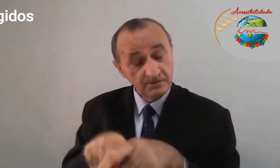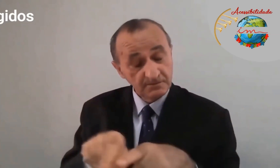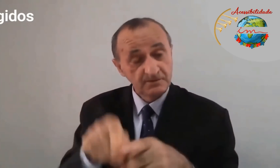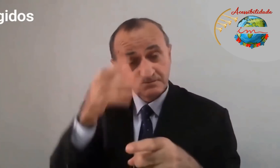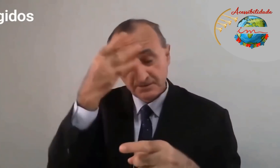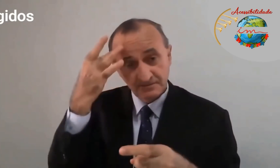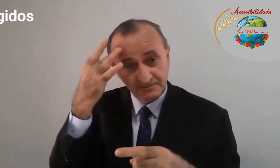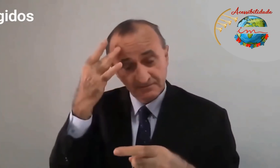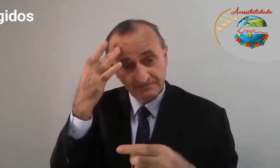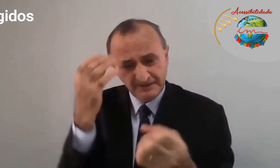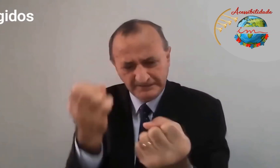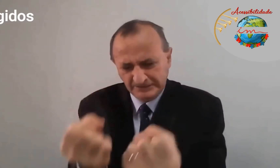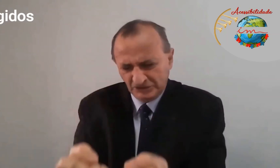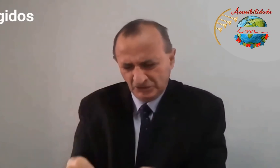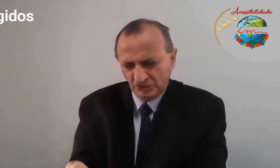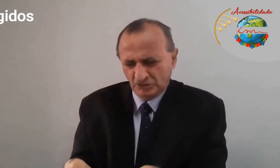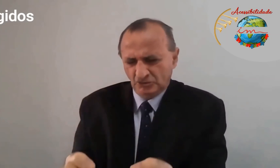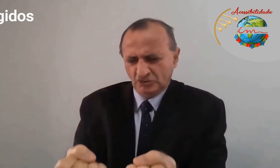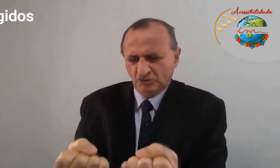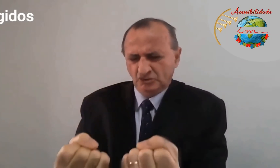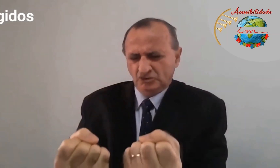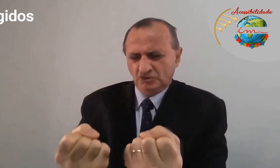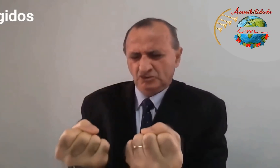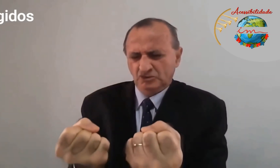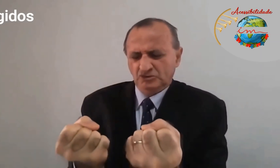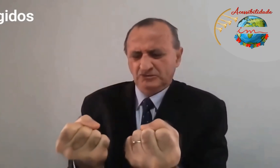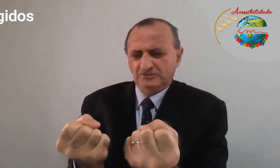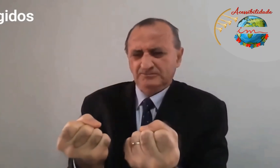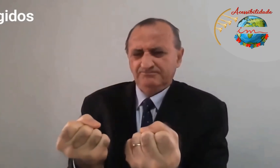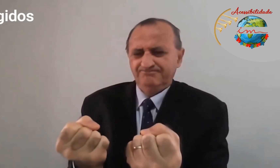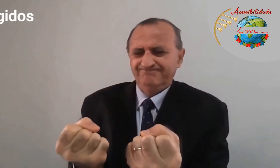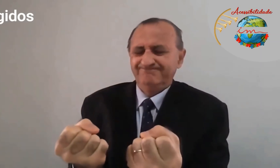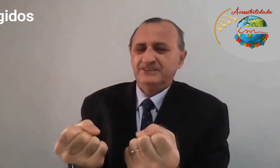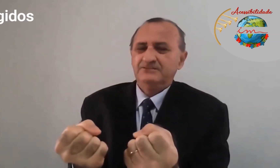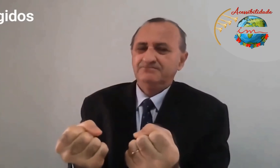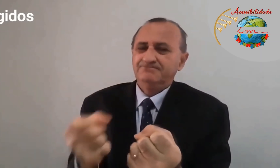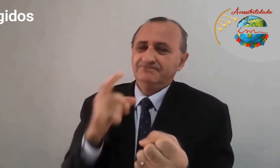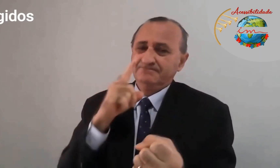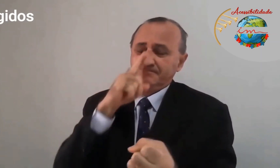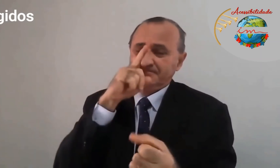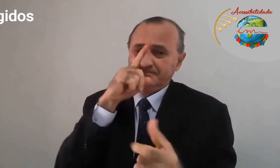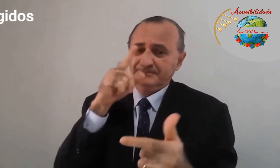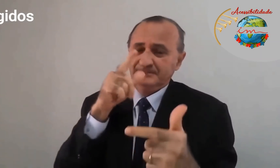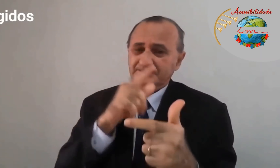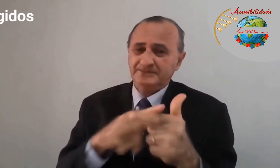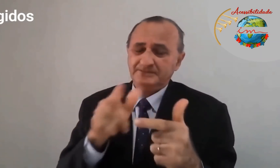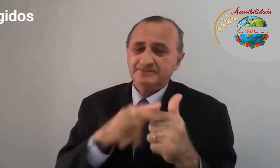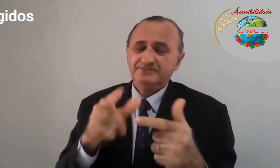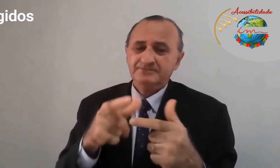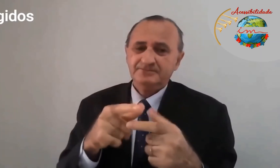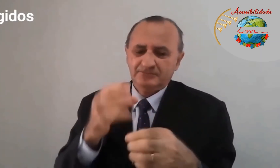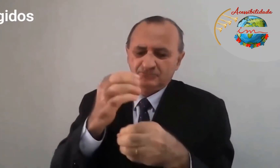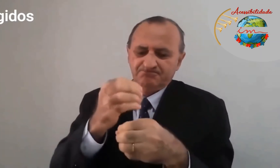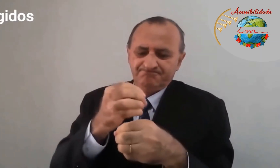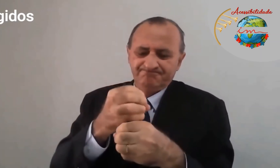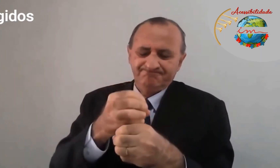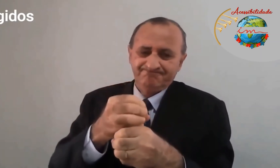também, muitas pessoas, né, carregam pesos e a gente sabe que é perigoso para a